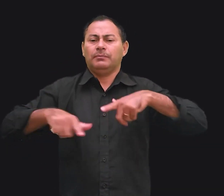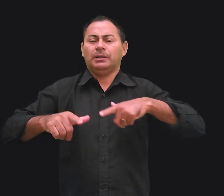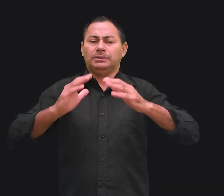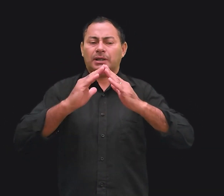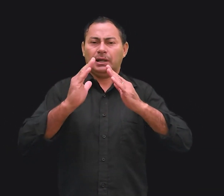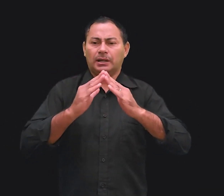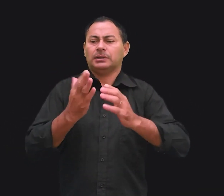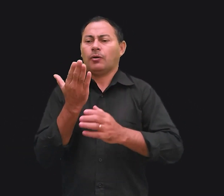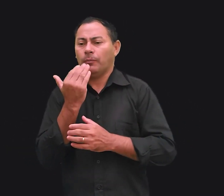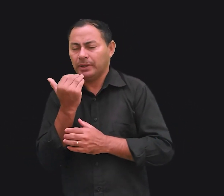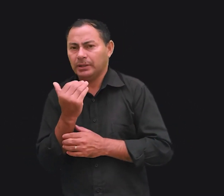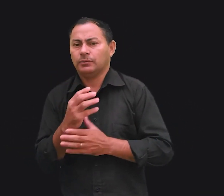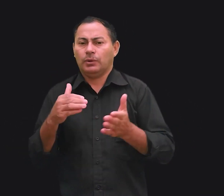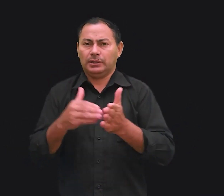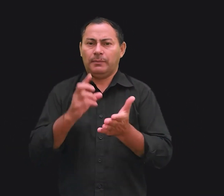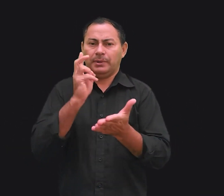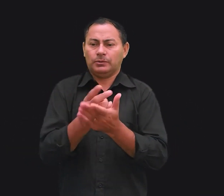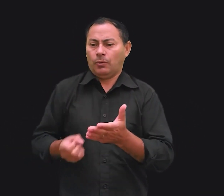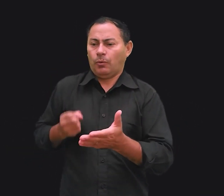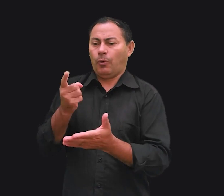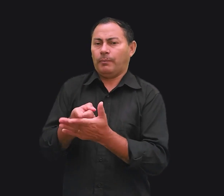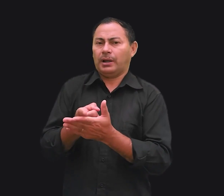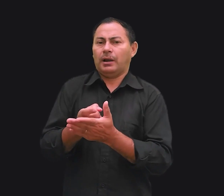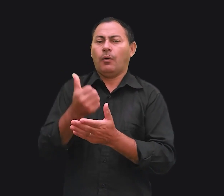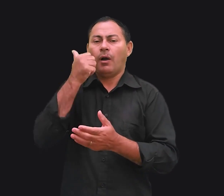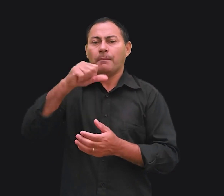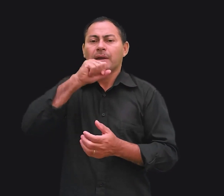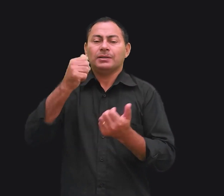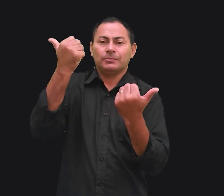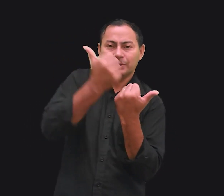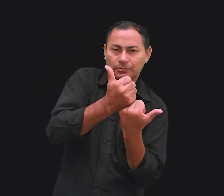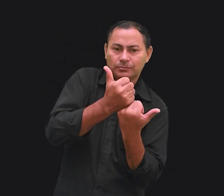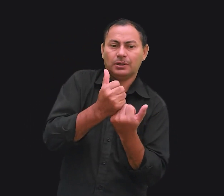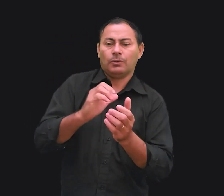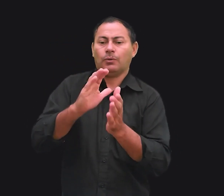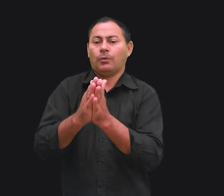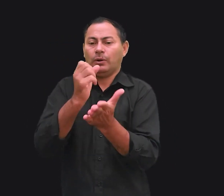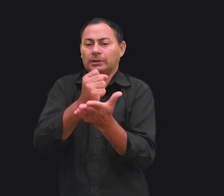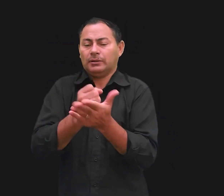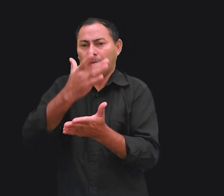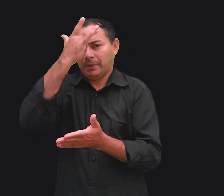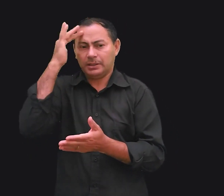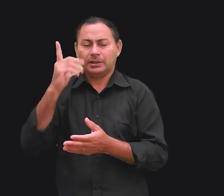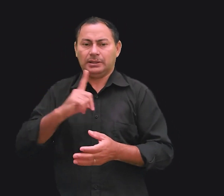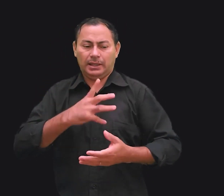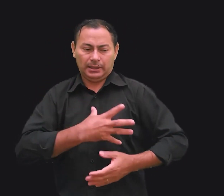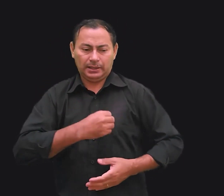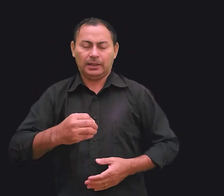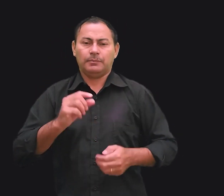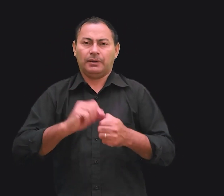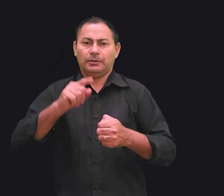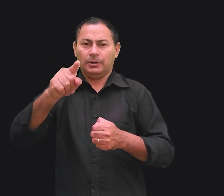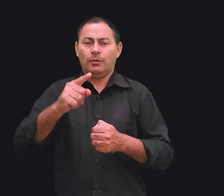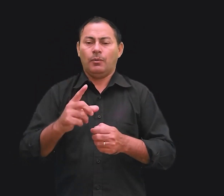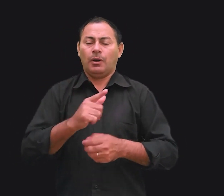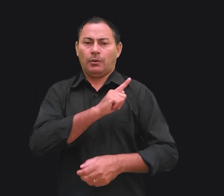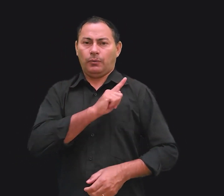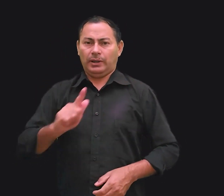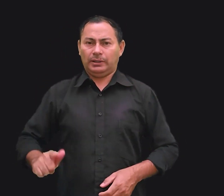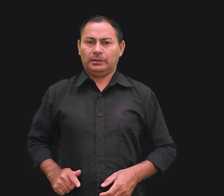o trabalho de casa, a comida ou até mesmo comprar uma mãe substituta, contratar alguém para ter nenês para você, uma